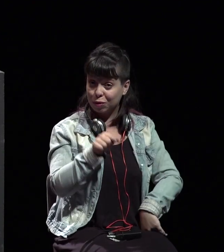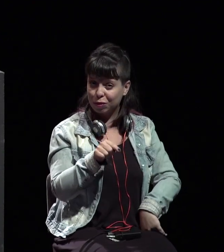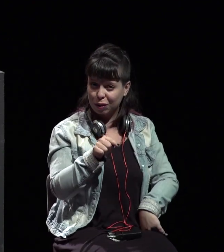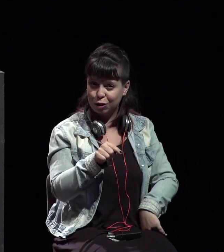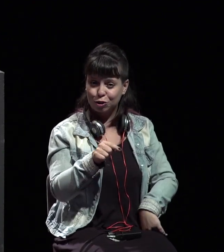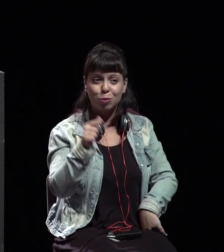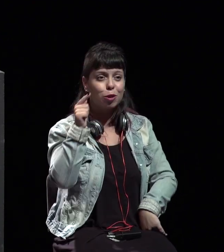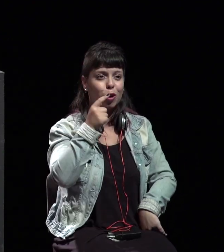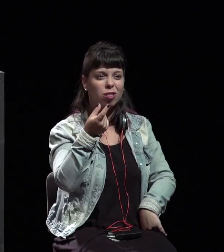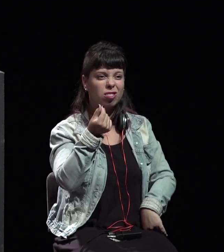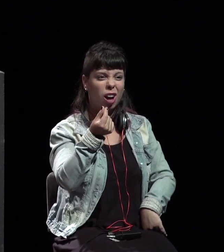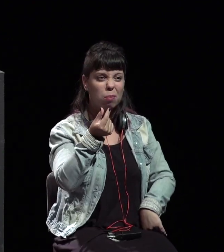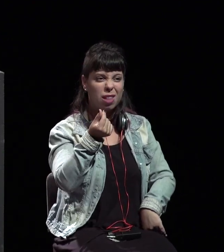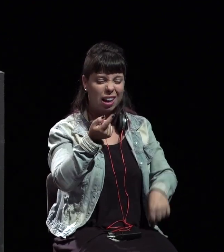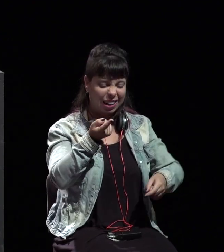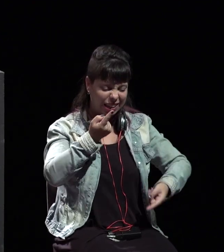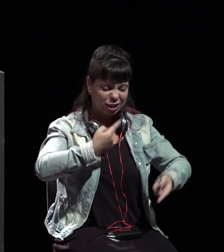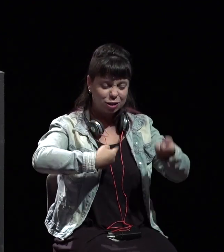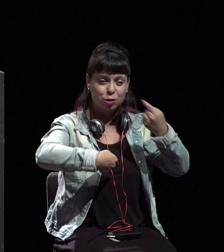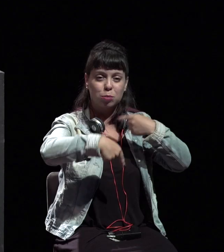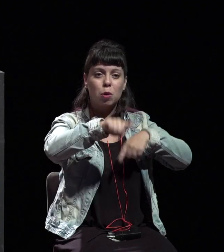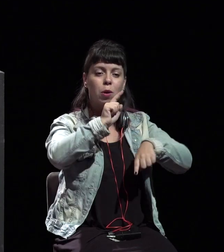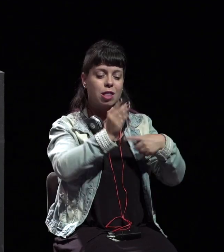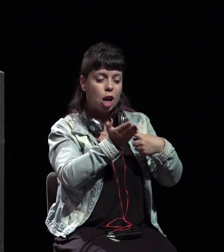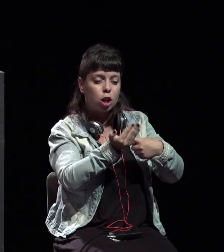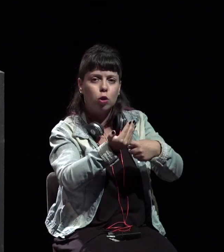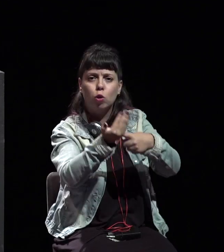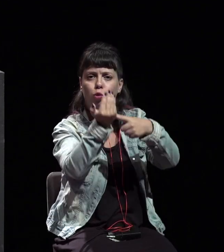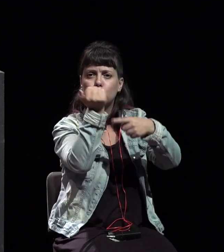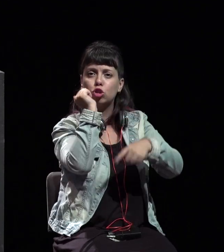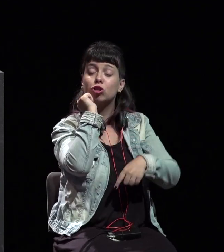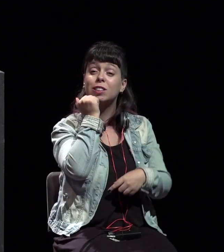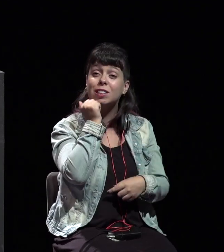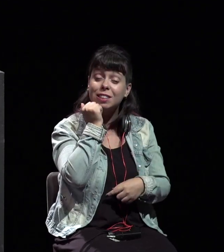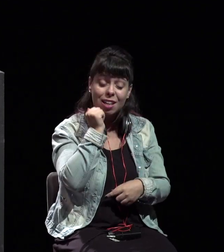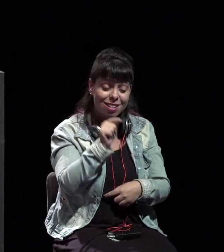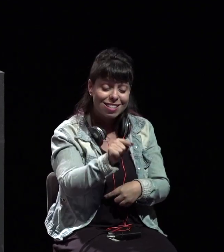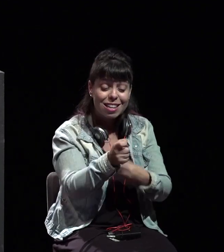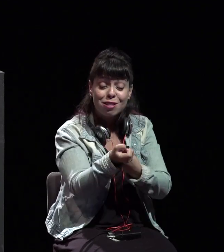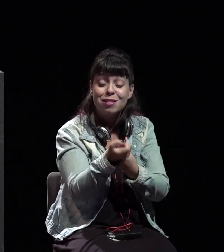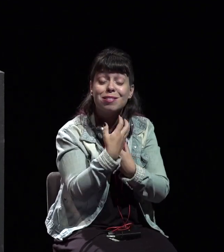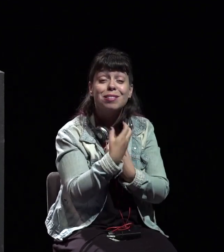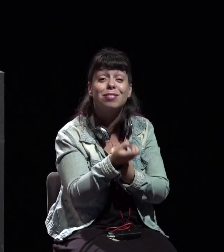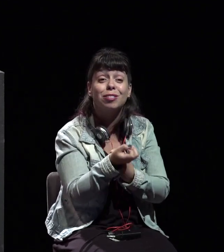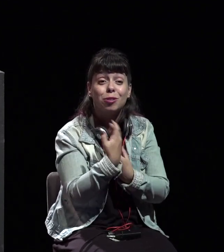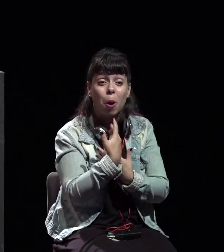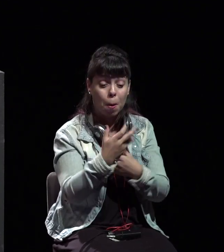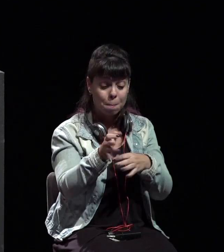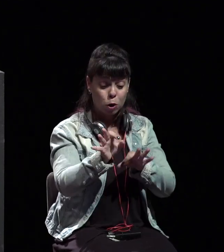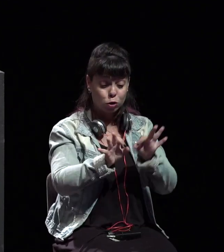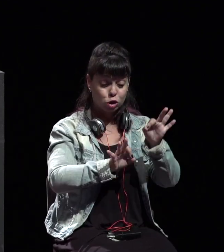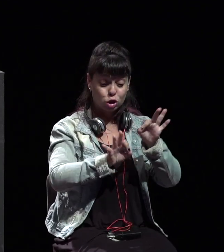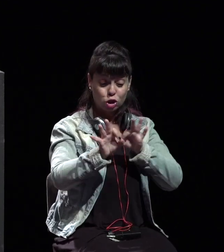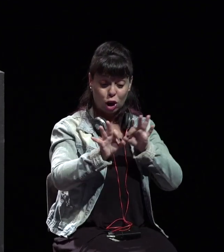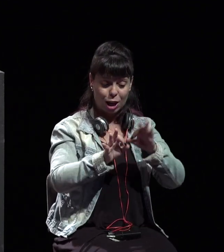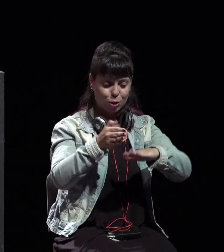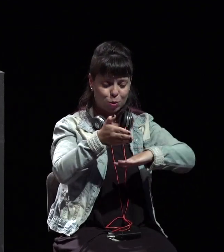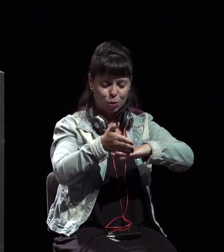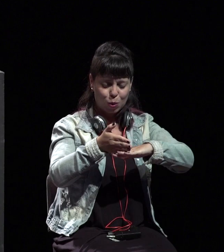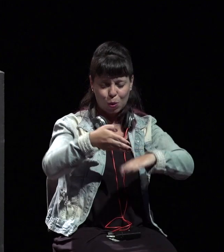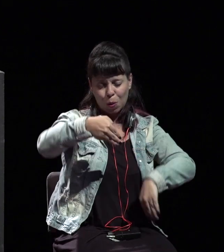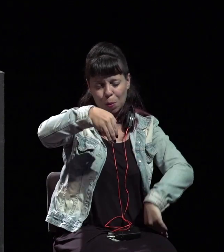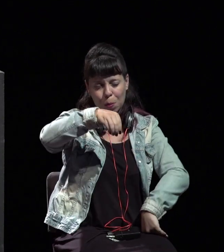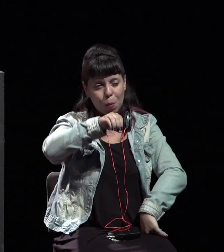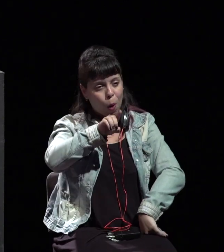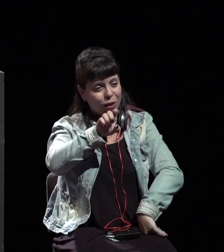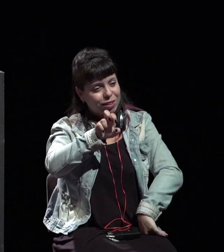do capitalismo e da tecnociência, nos ensinou que o projeto de modernidade carrega em seu germe